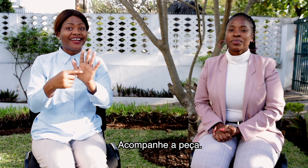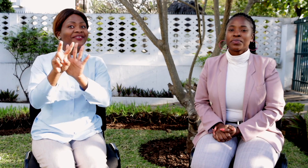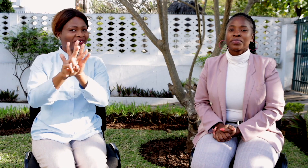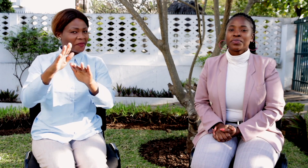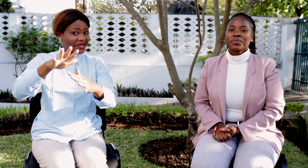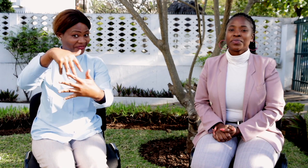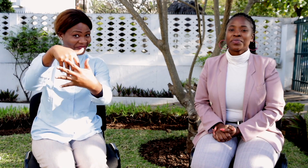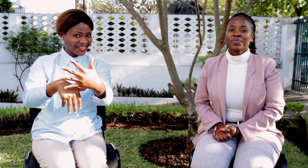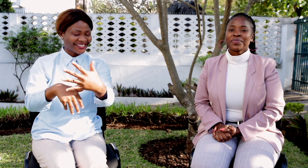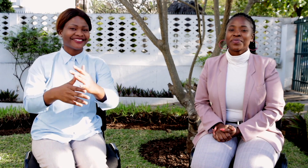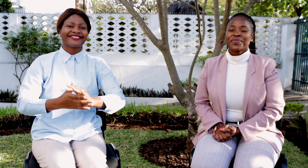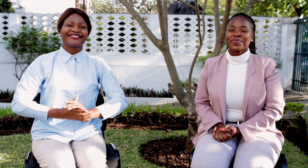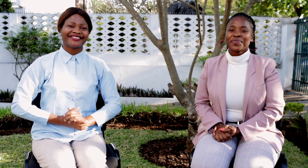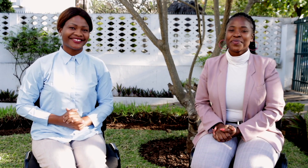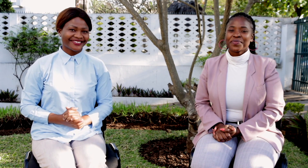peça.